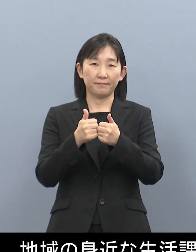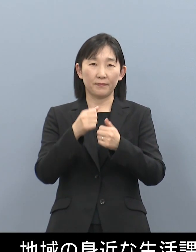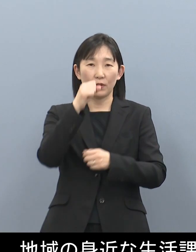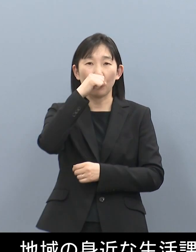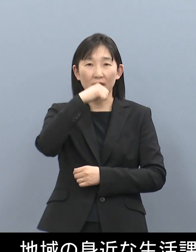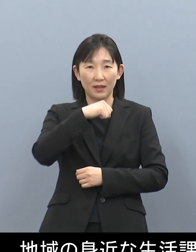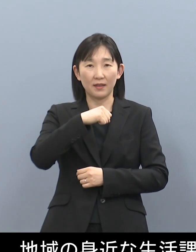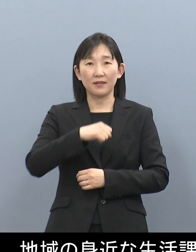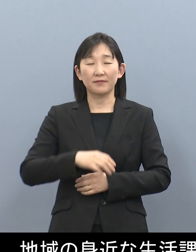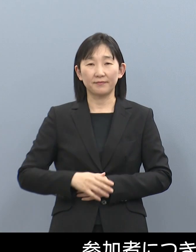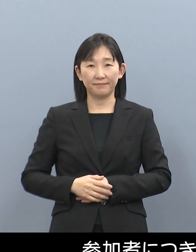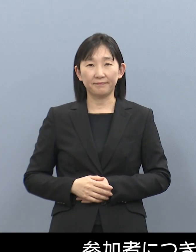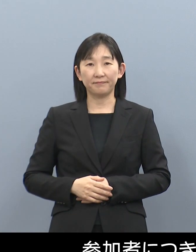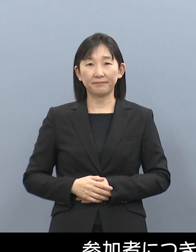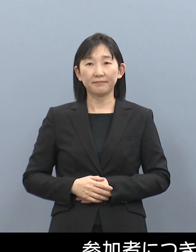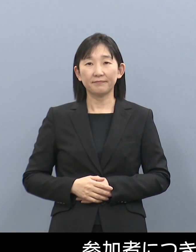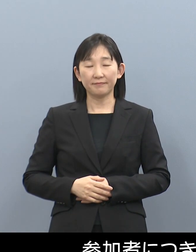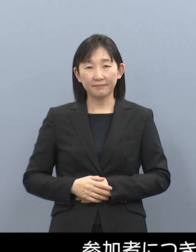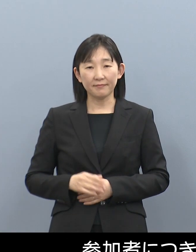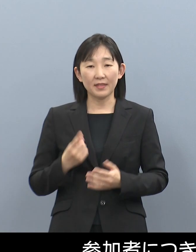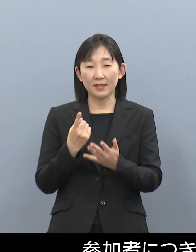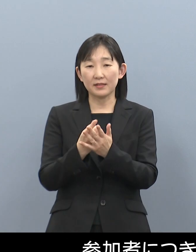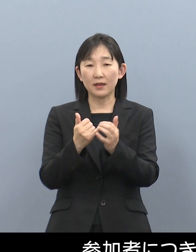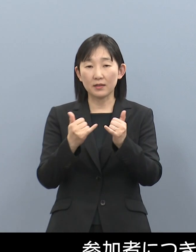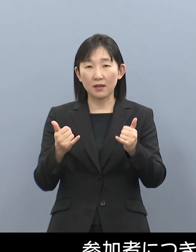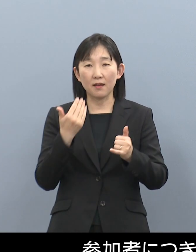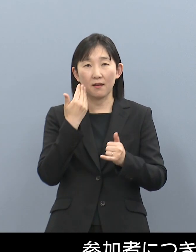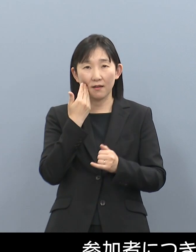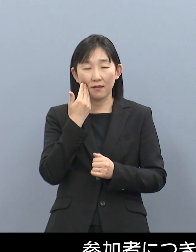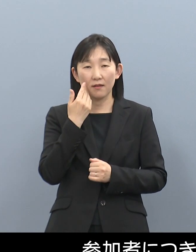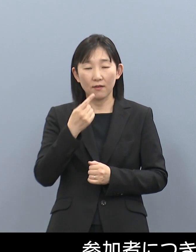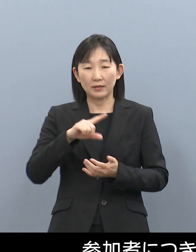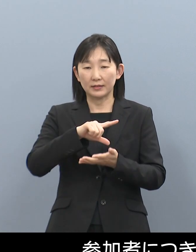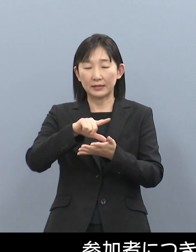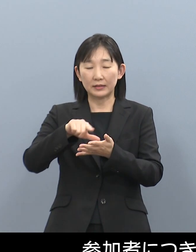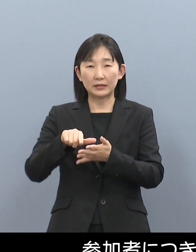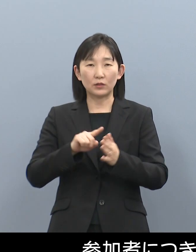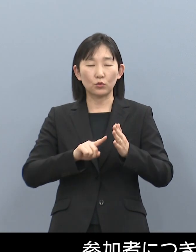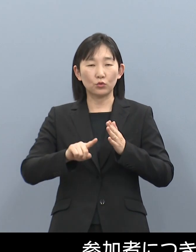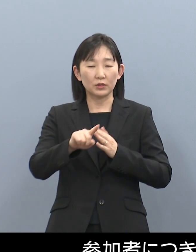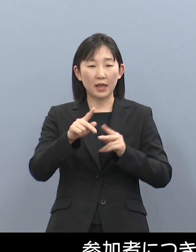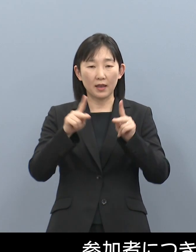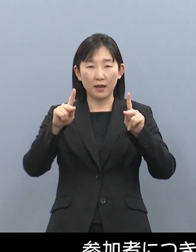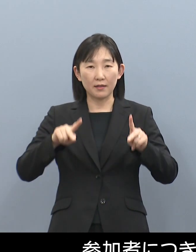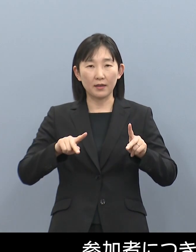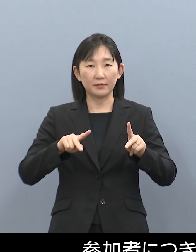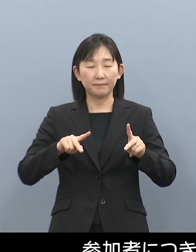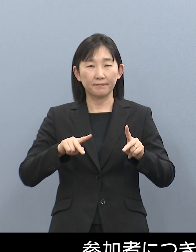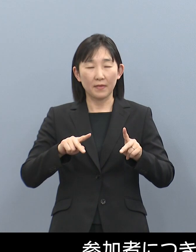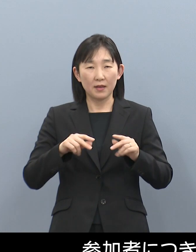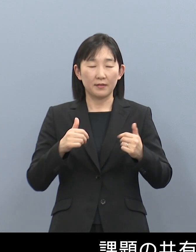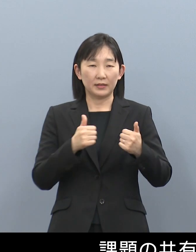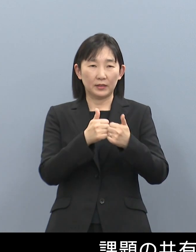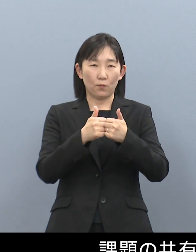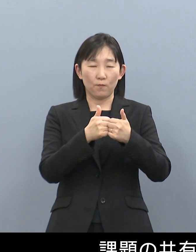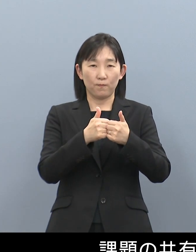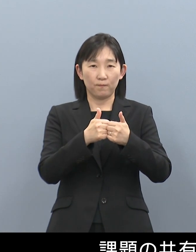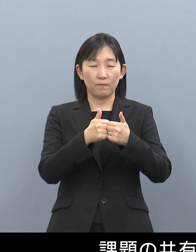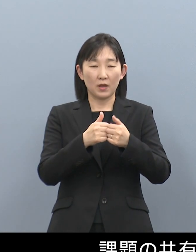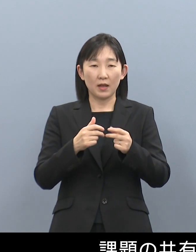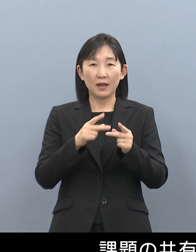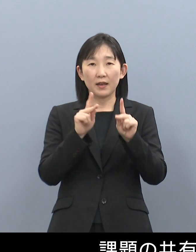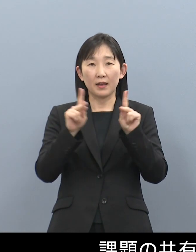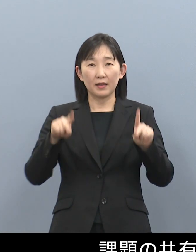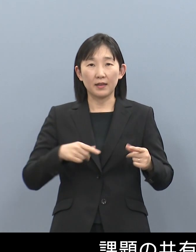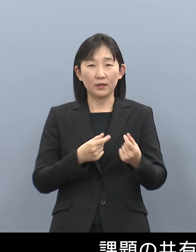ております。参加者につきましては、地域の優先課題につきまして議論を重ね、課題の共